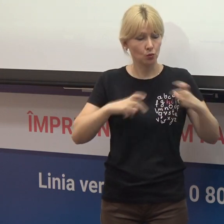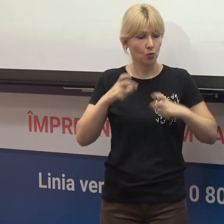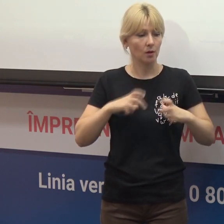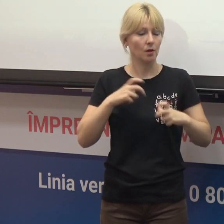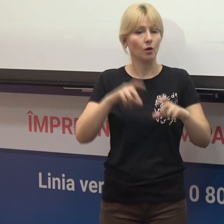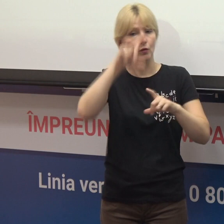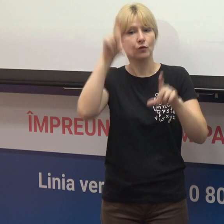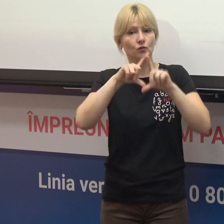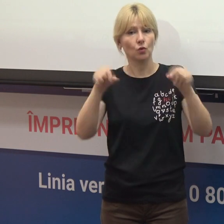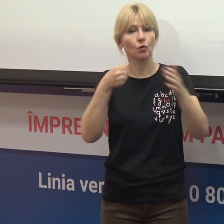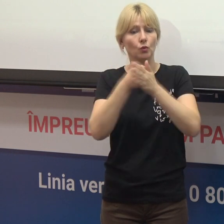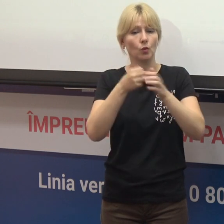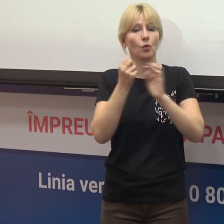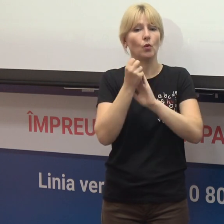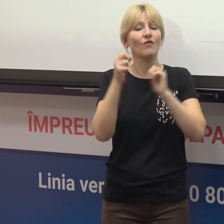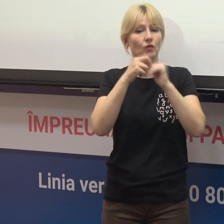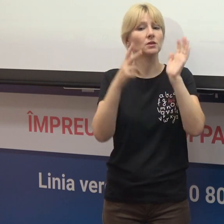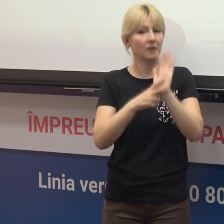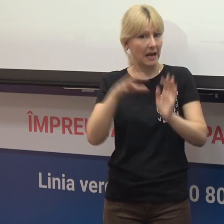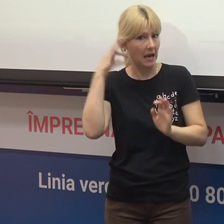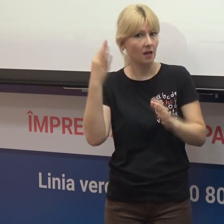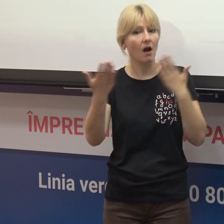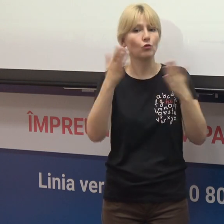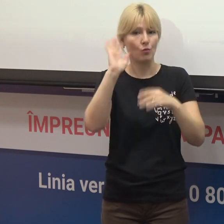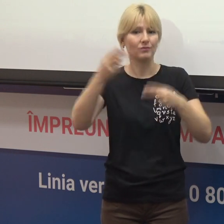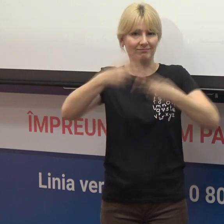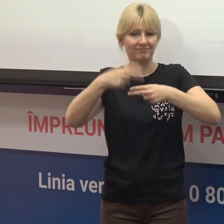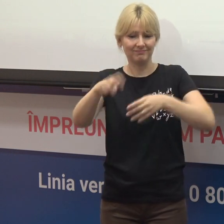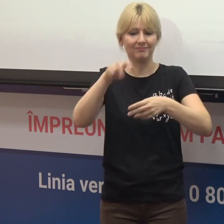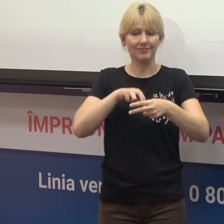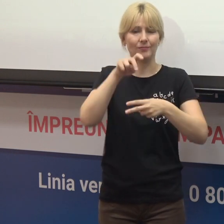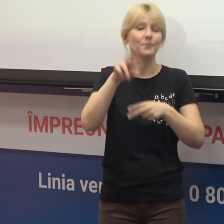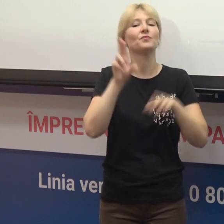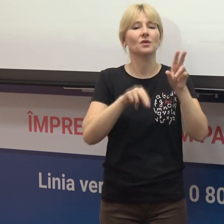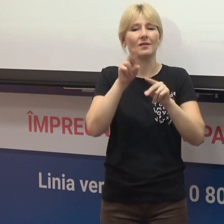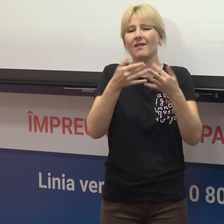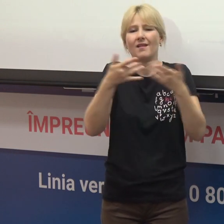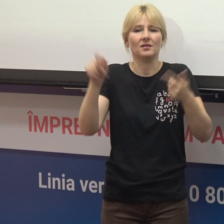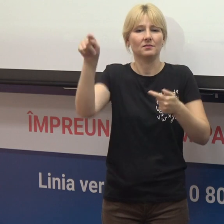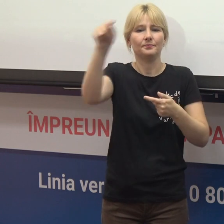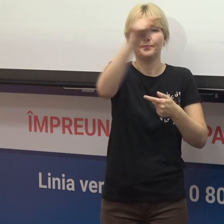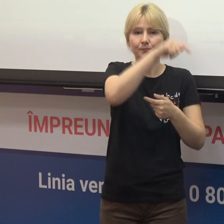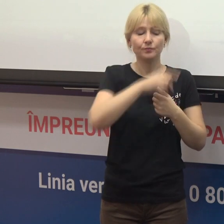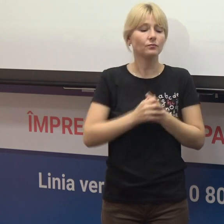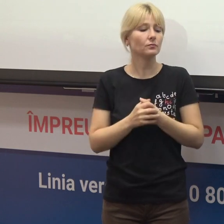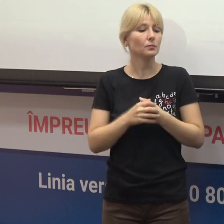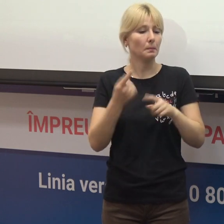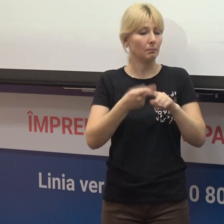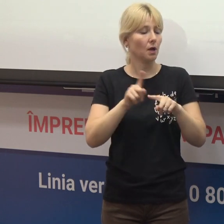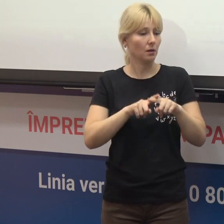la 18 ani, care urmează să traverseze frontiera de stat în diferite circunstanțe, deci